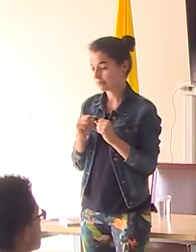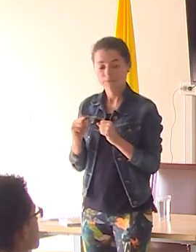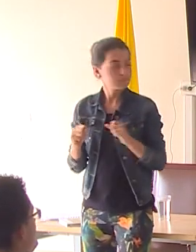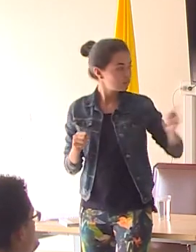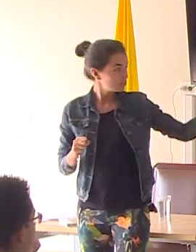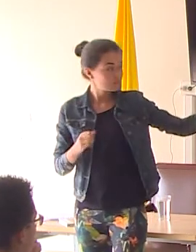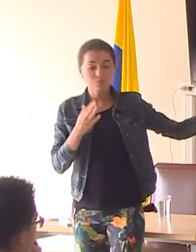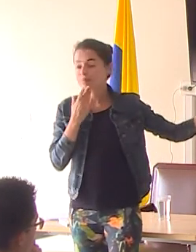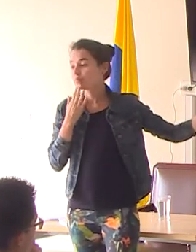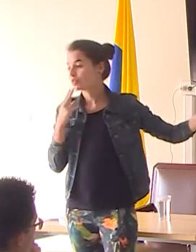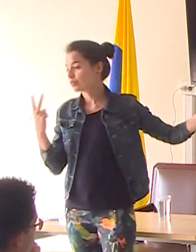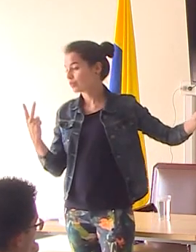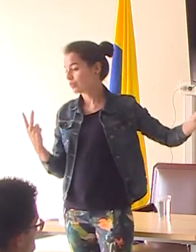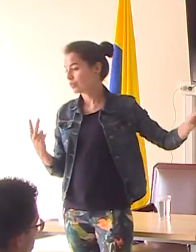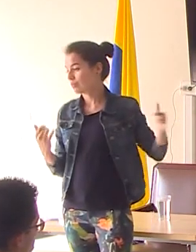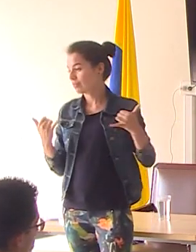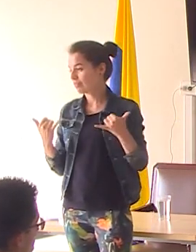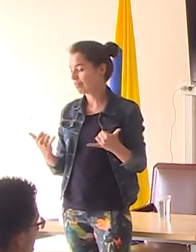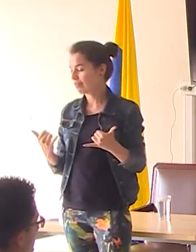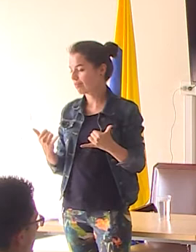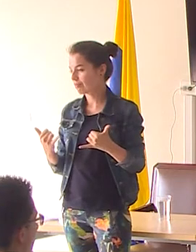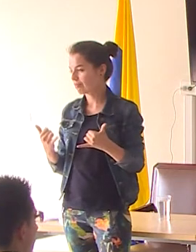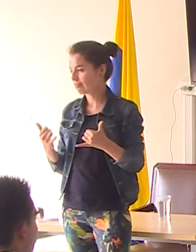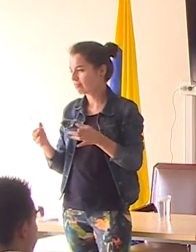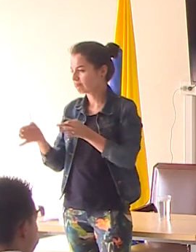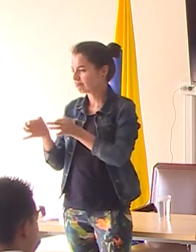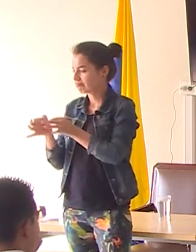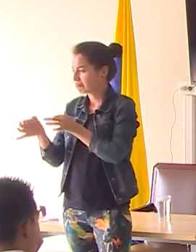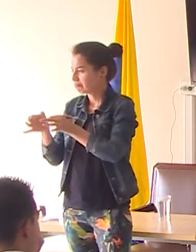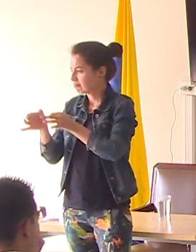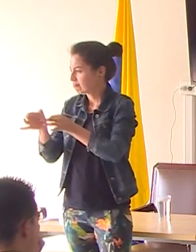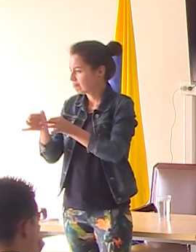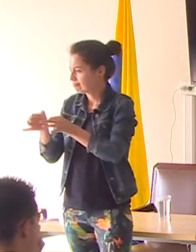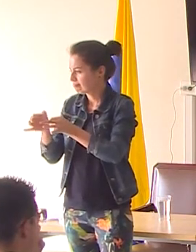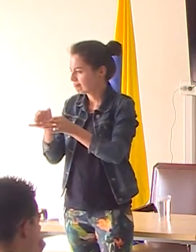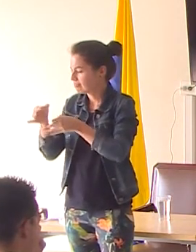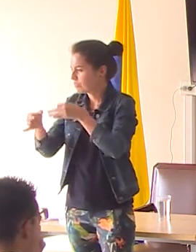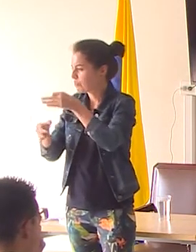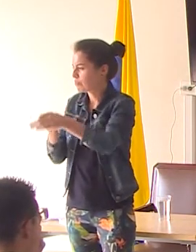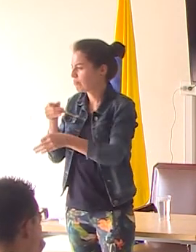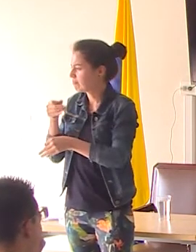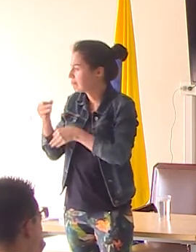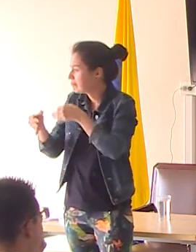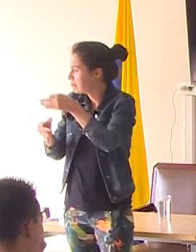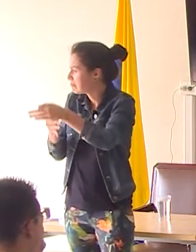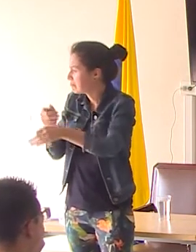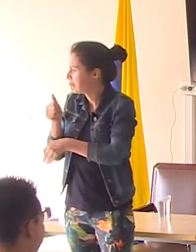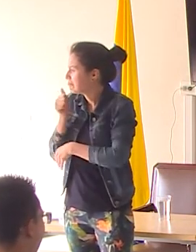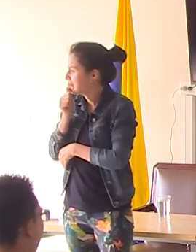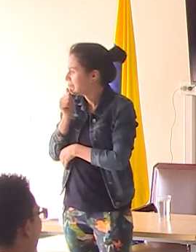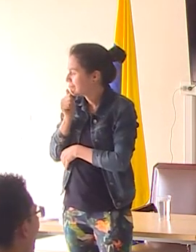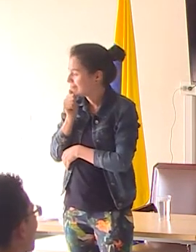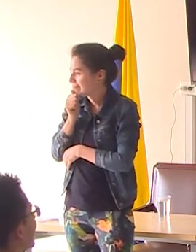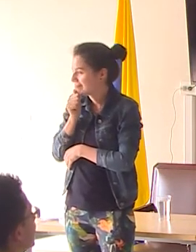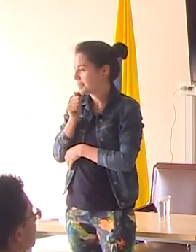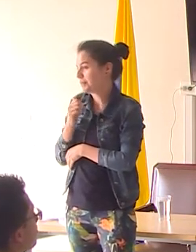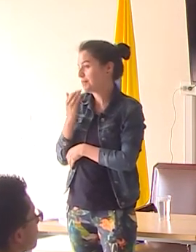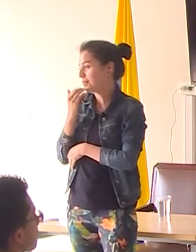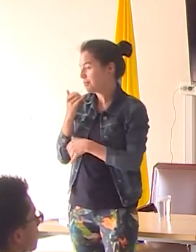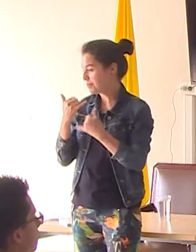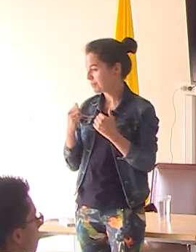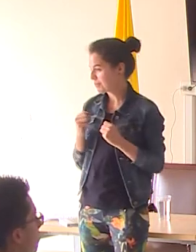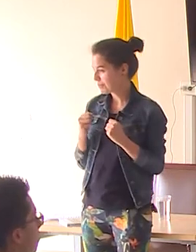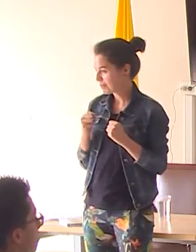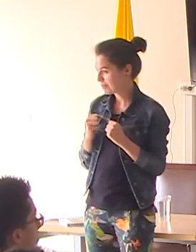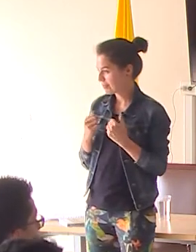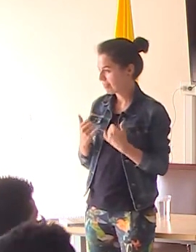que son realmente suelos de amortiguación hídrica en el lado de bogotá al otro lado también digamos en el caso de bogotá lo que